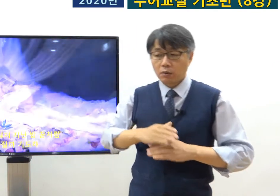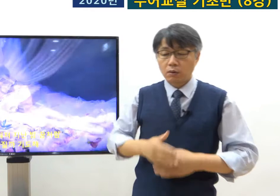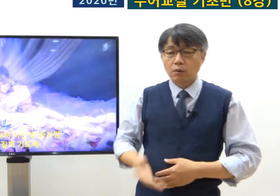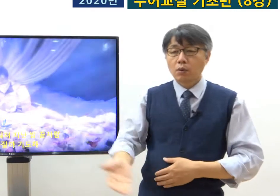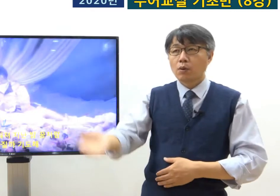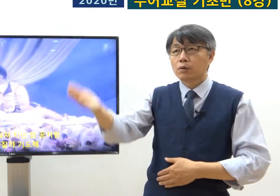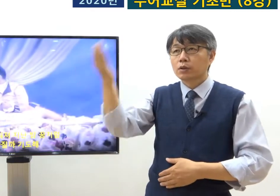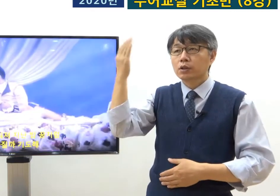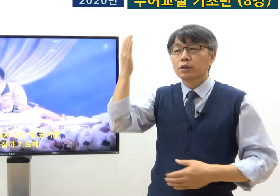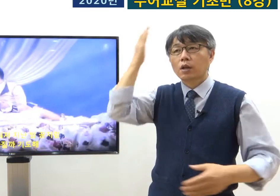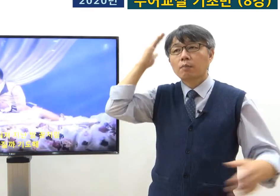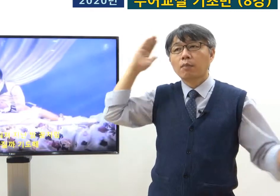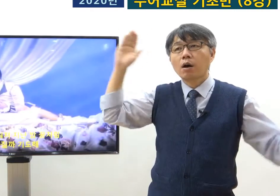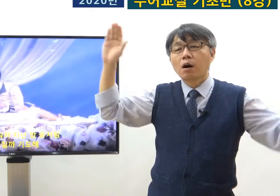두려워져 지난